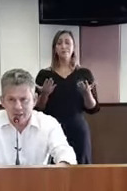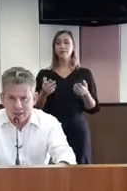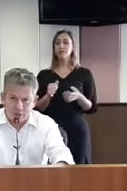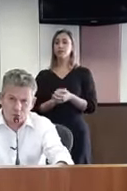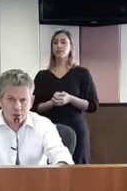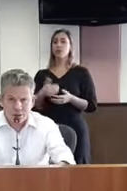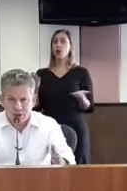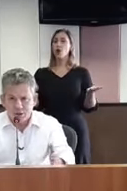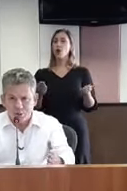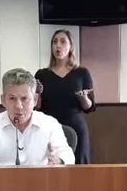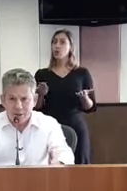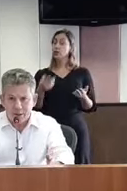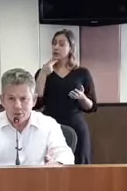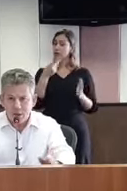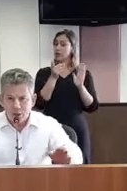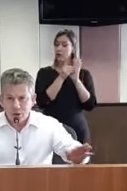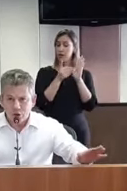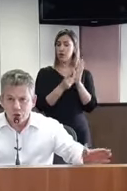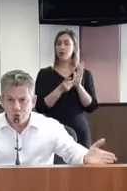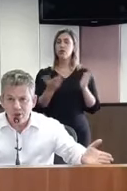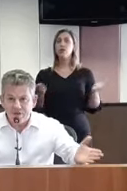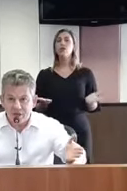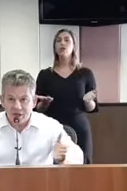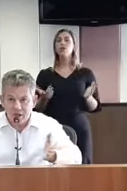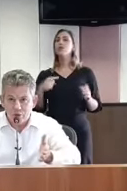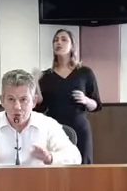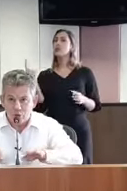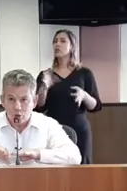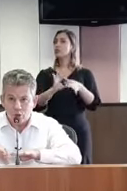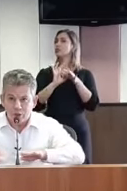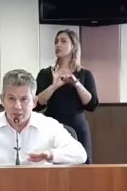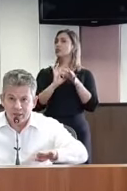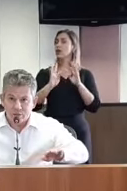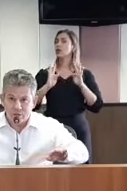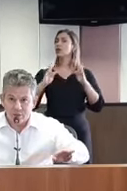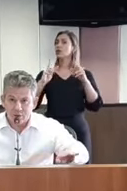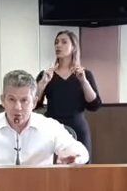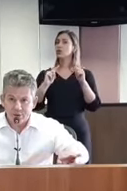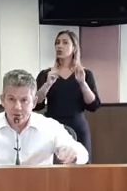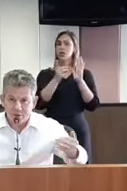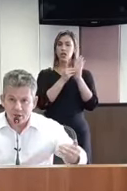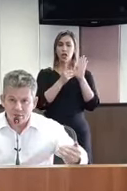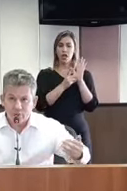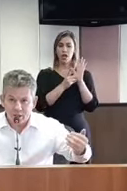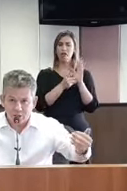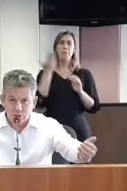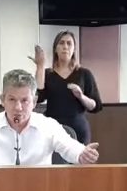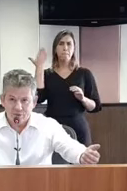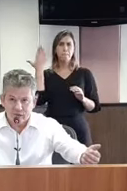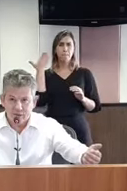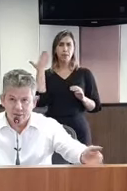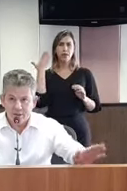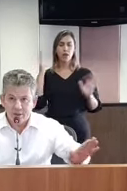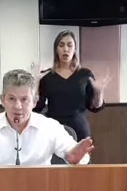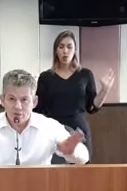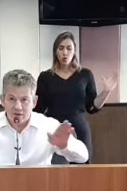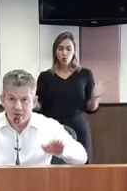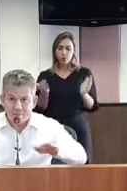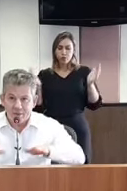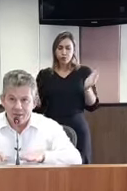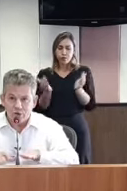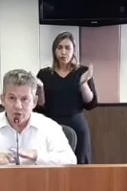nesse decreto que nós estamos publicando, nós unificamos todos os decretos anteriores, revogando a sua eficácia.